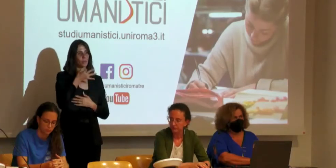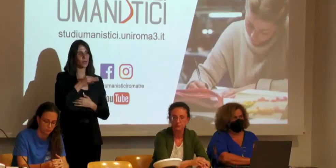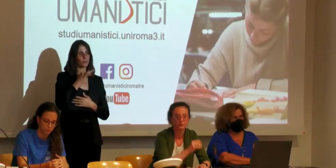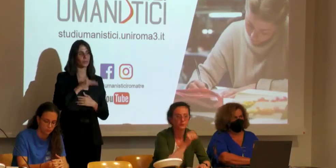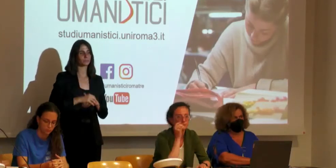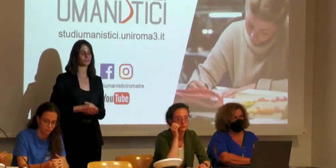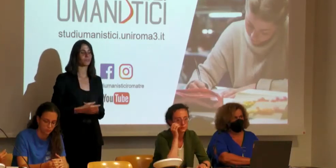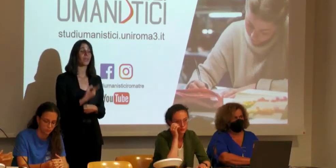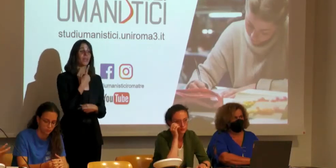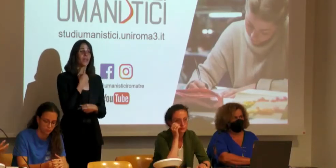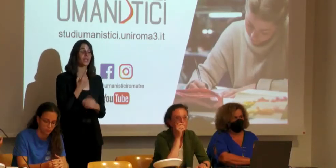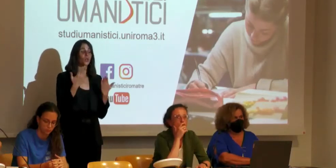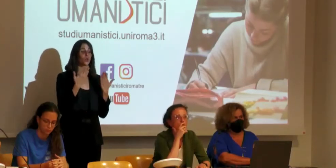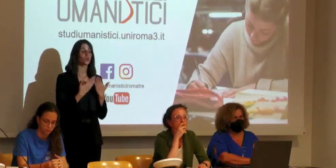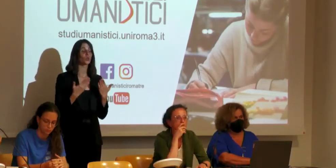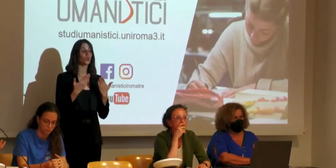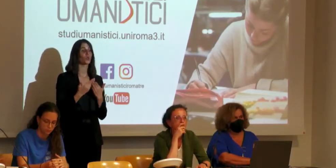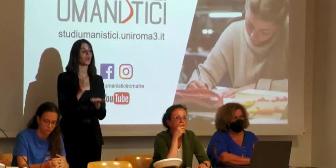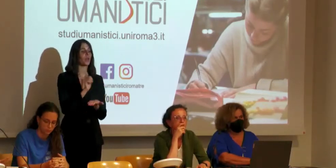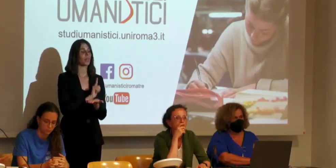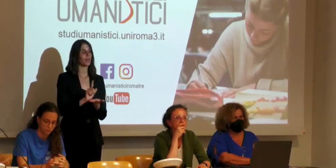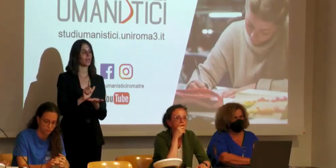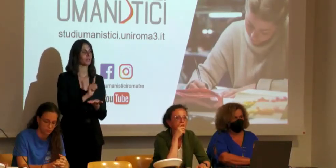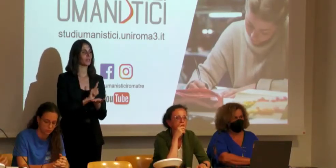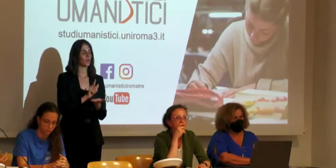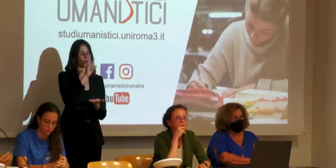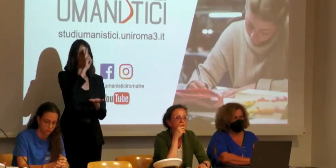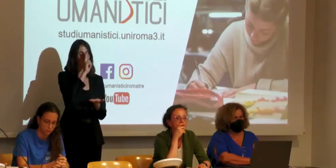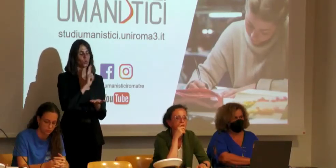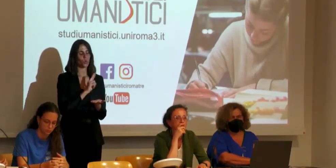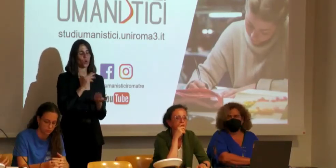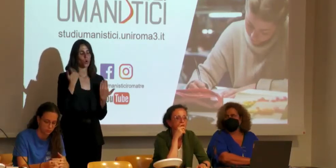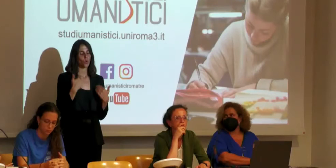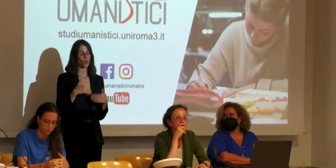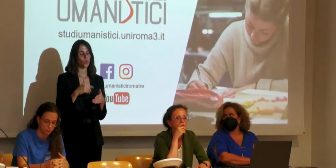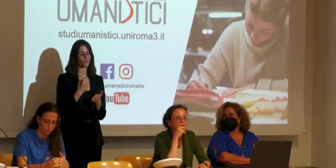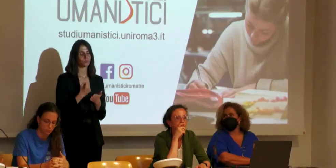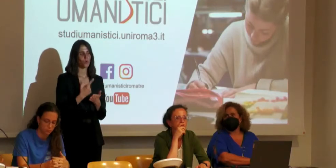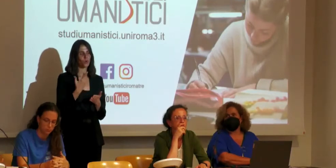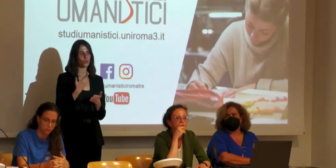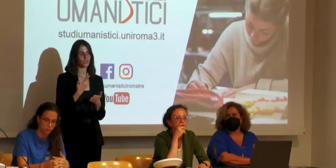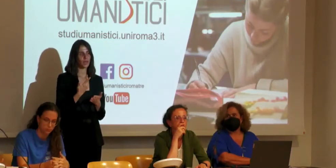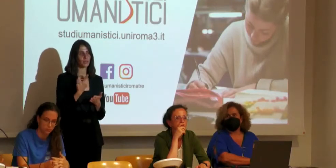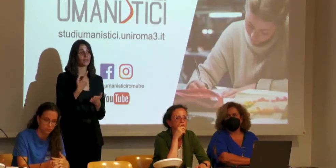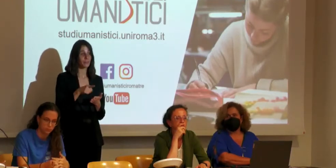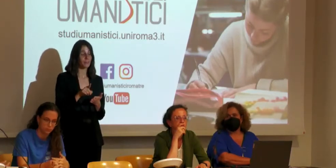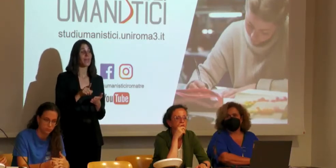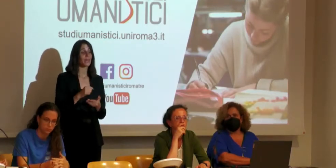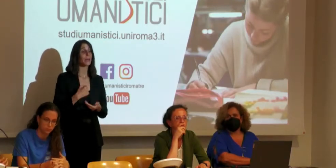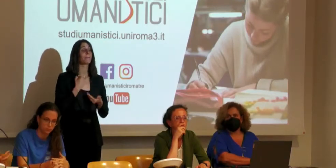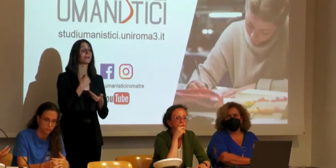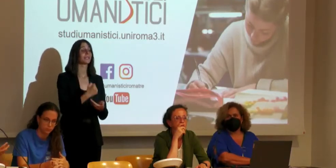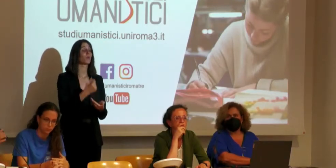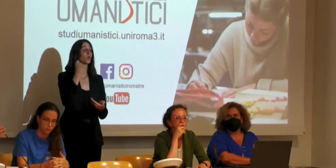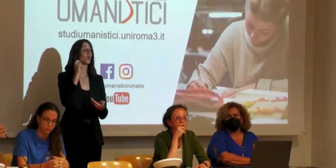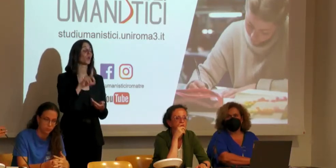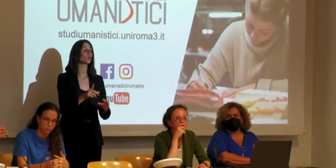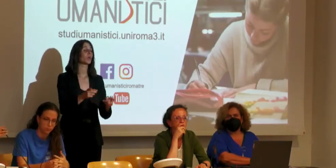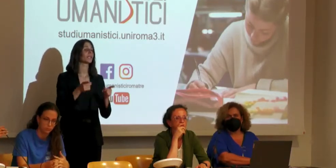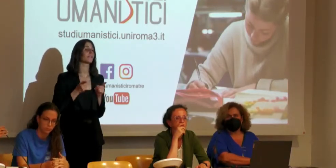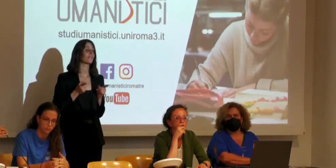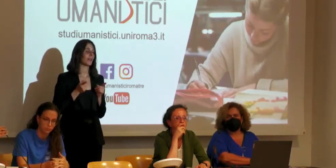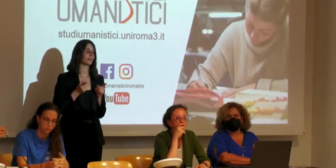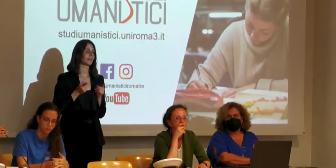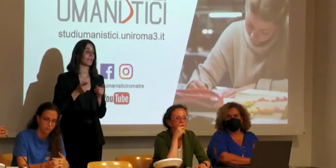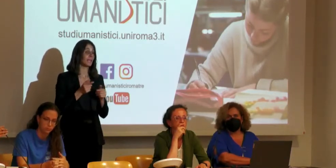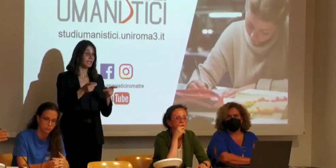studia lettere ha un ruolo fondamentale nella difesa del nostro patrimonio culturale, nella difesa e nello studio.